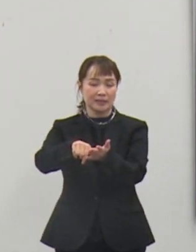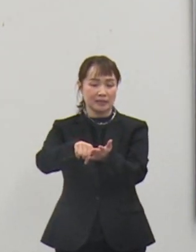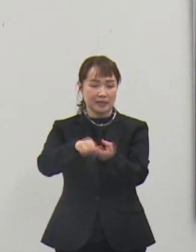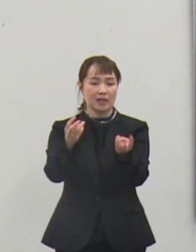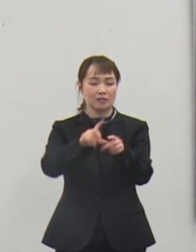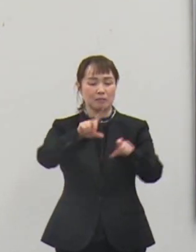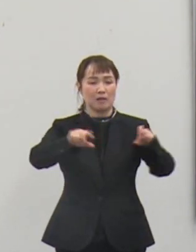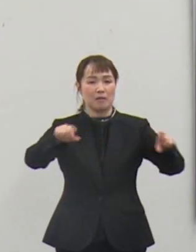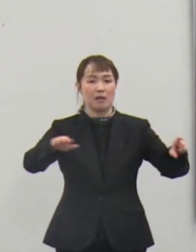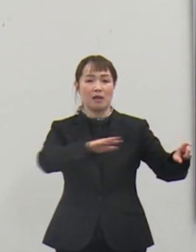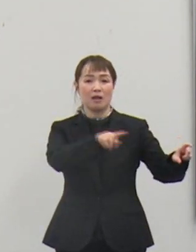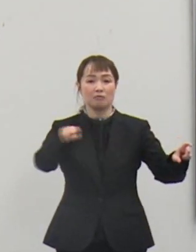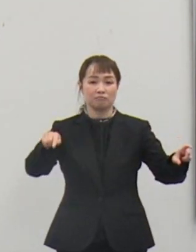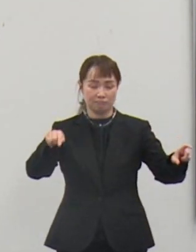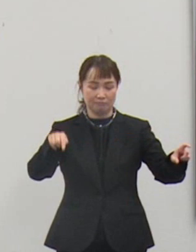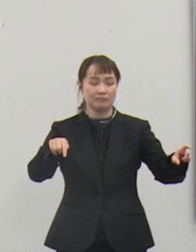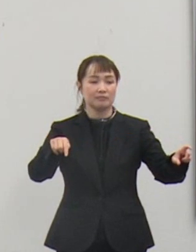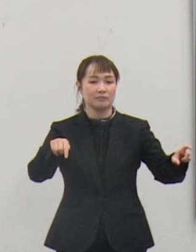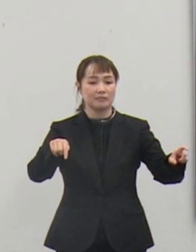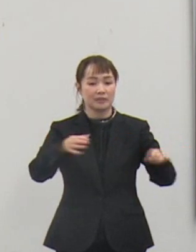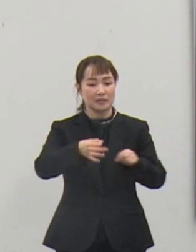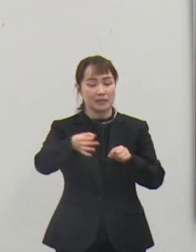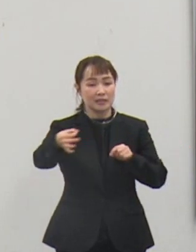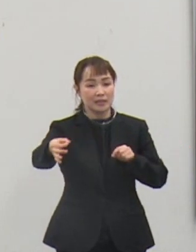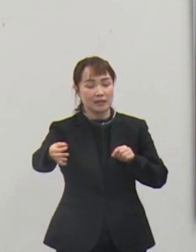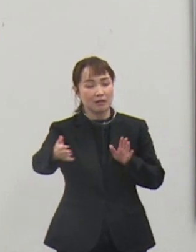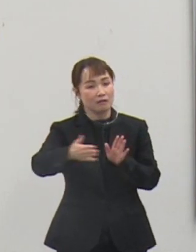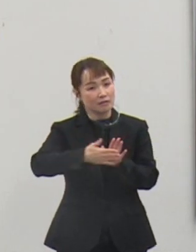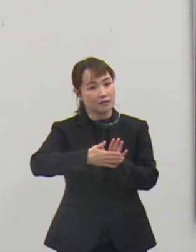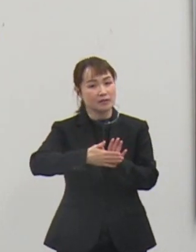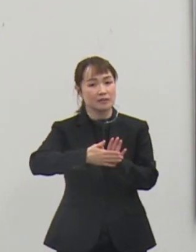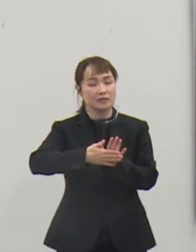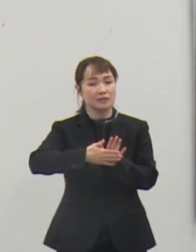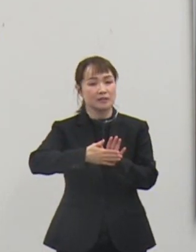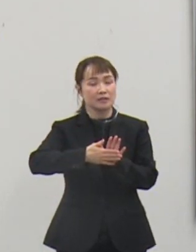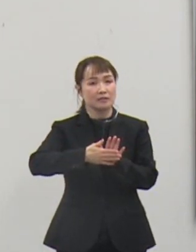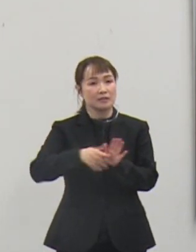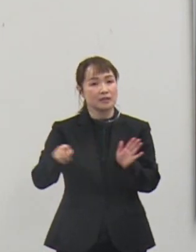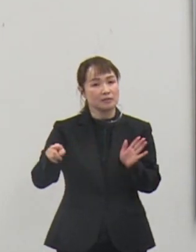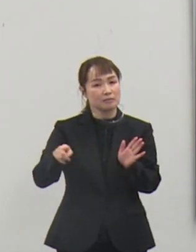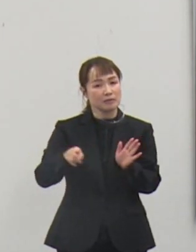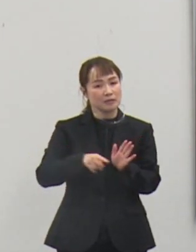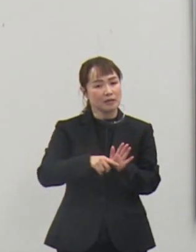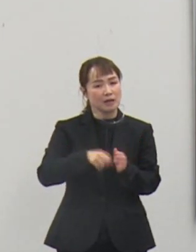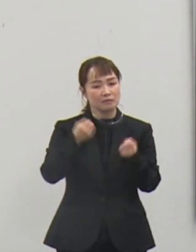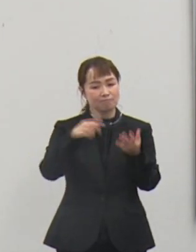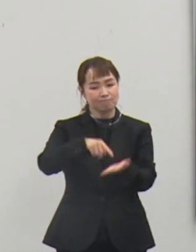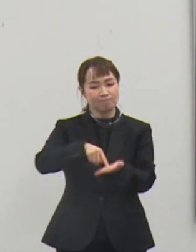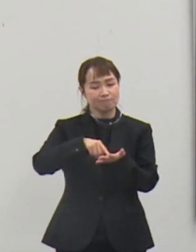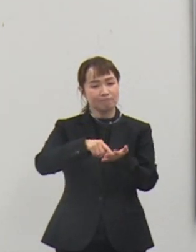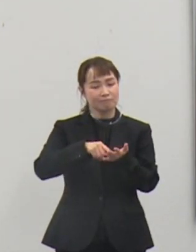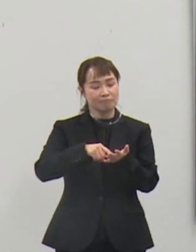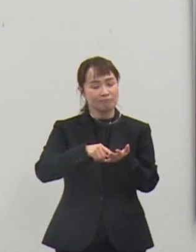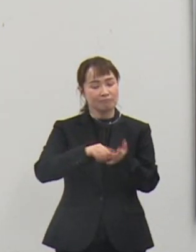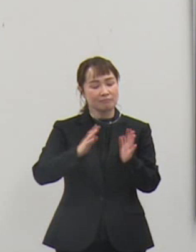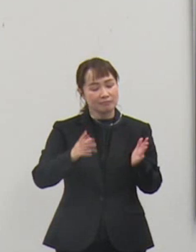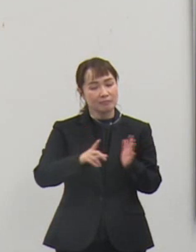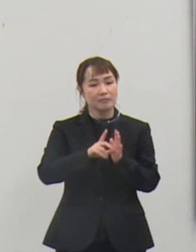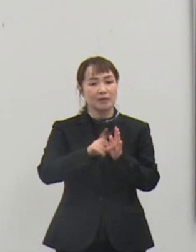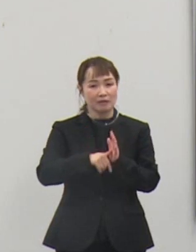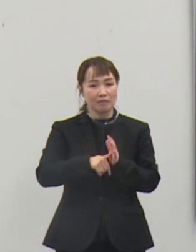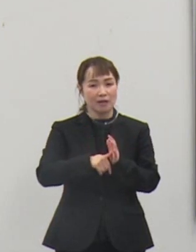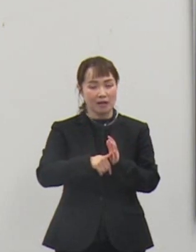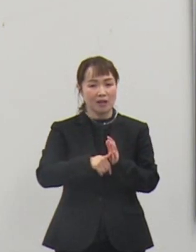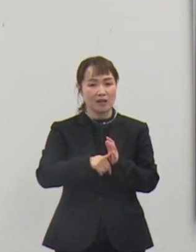きもありますので、離島を含めてですね、これまであまり申請の少ないところには商工会等を通じ